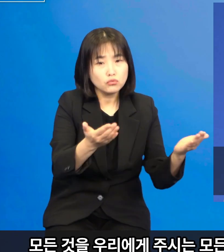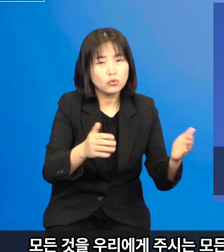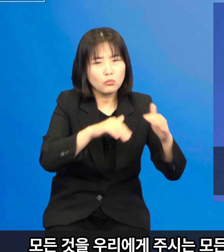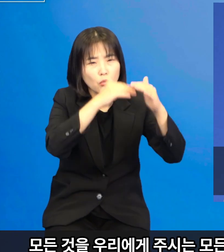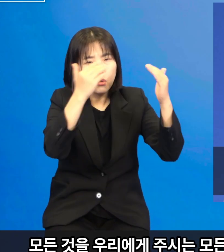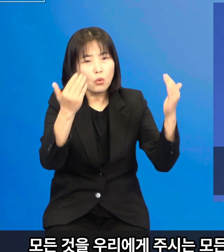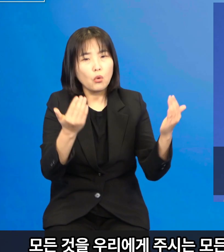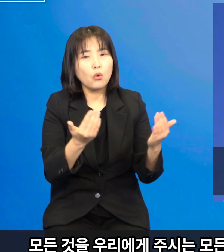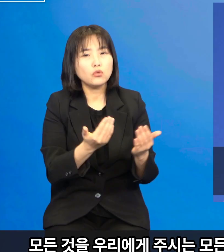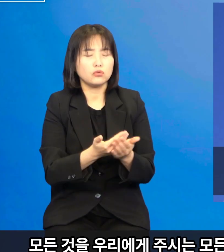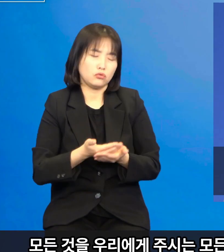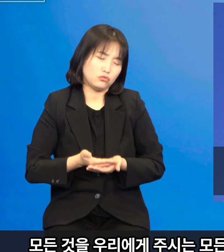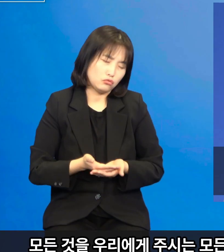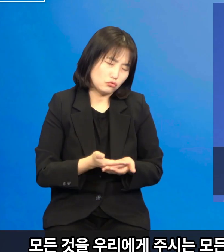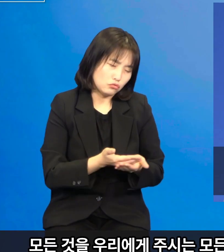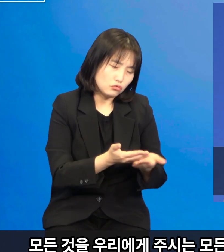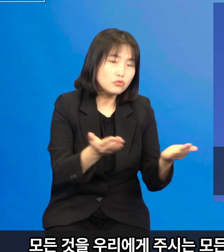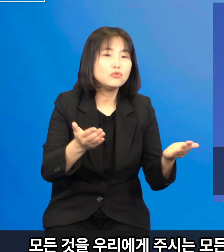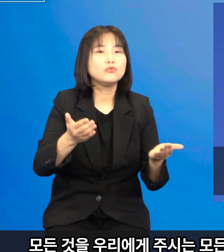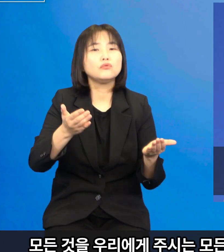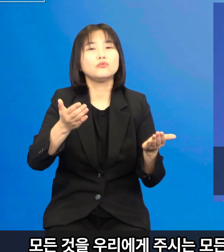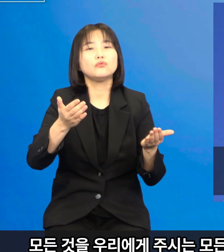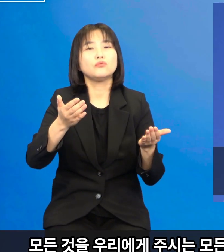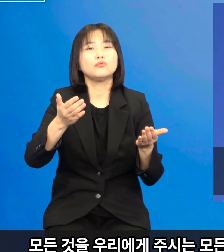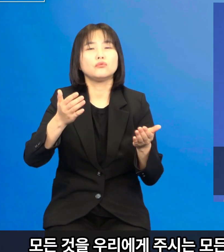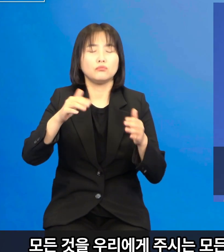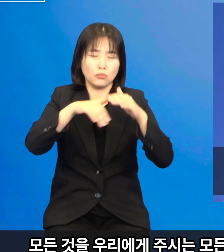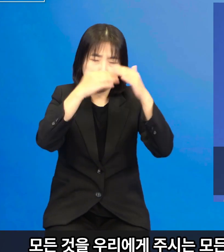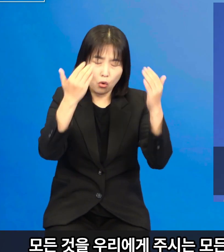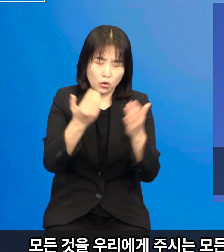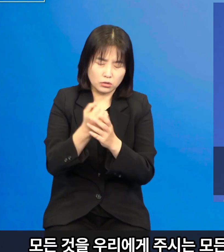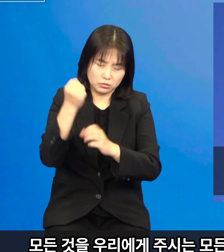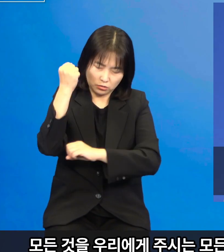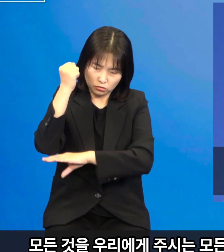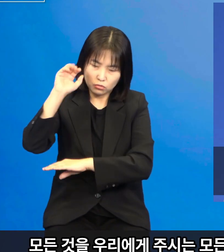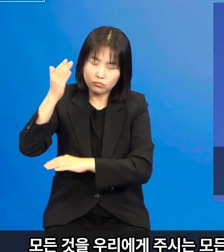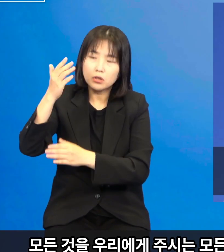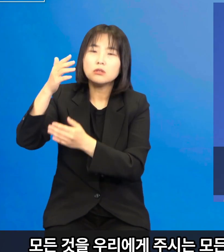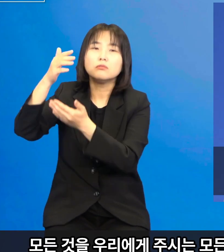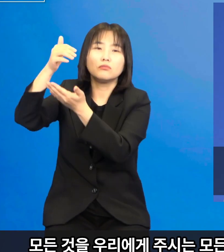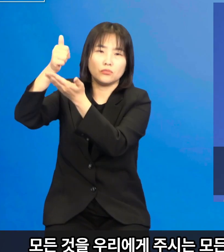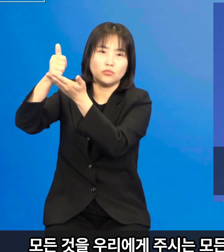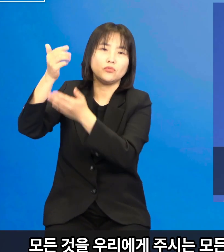모든 것을 우리에게 주시는, 모든 것의 근원이 되시는 분이십니다.